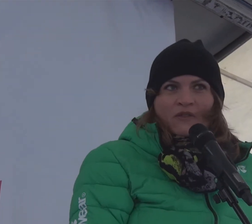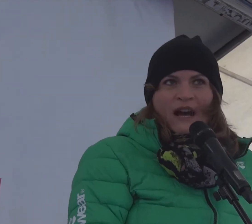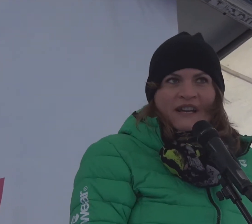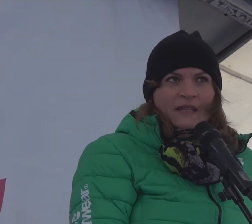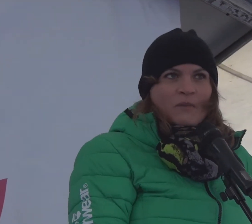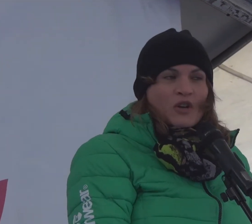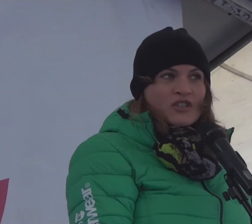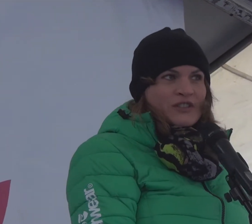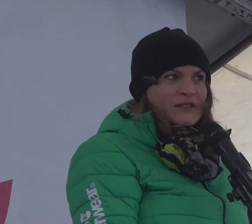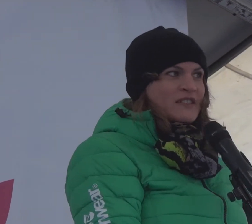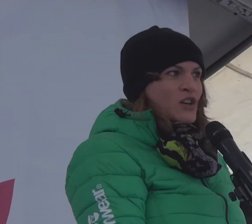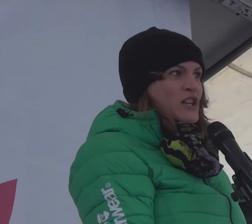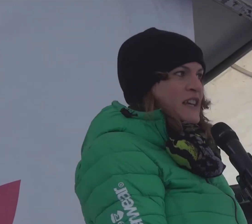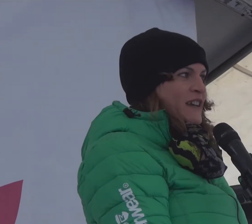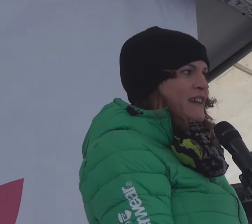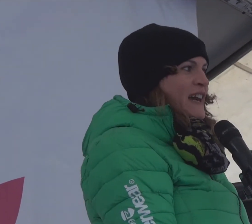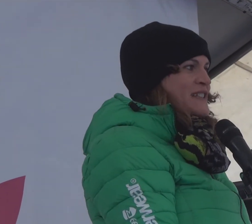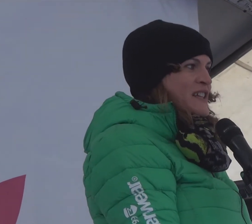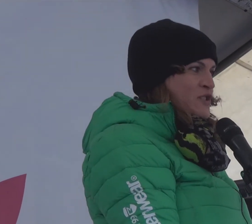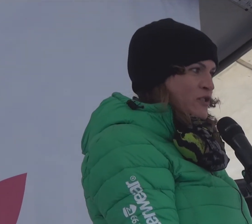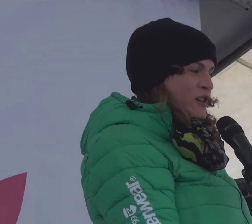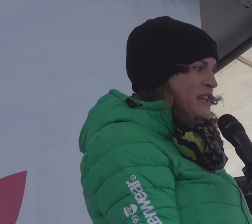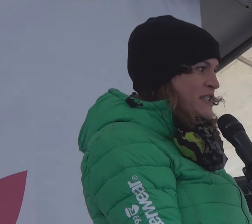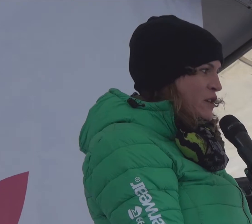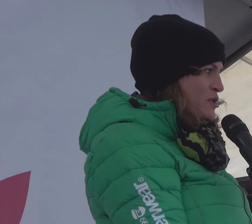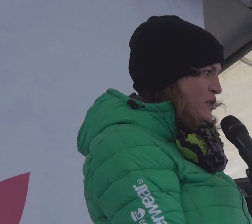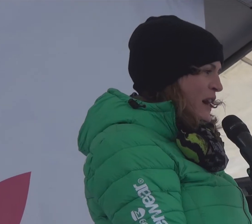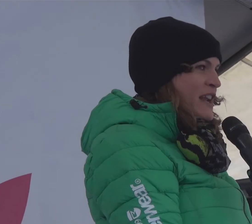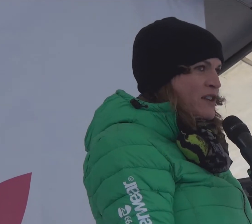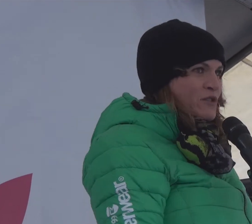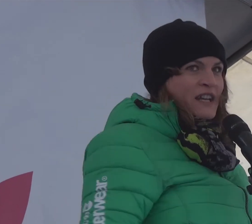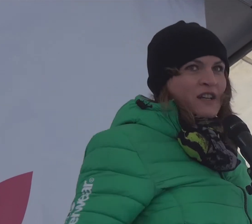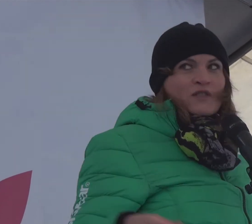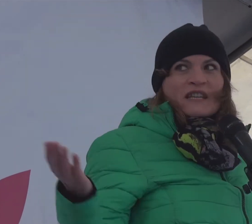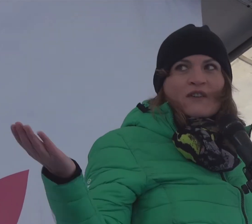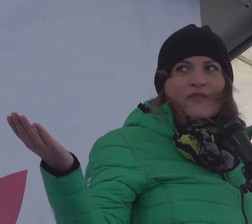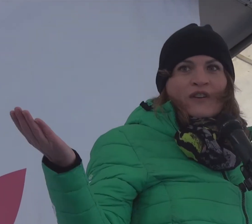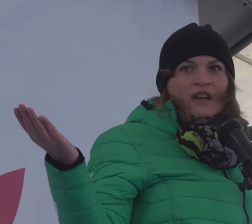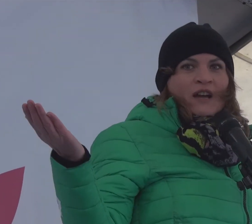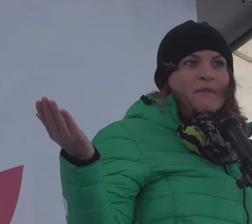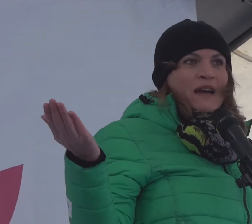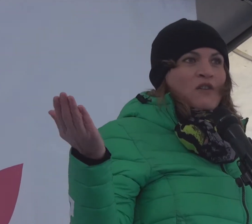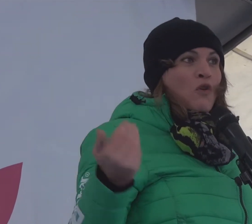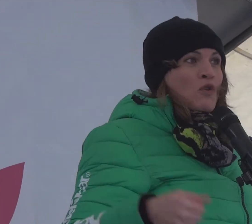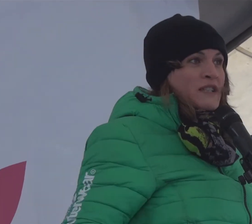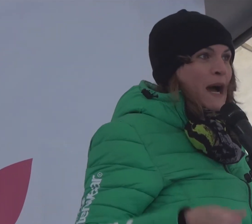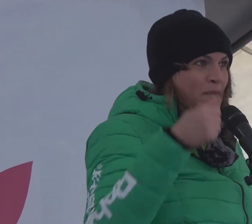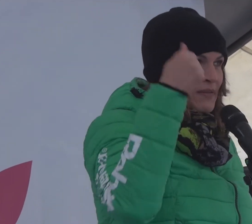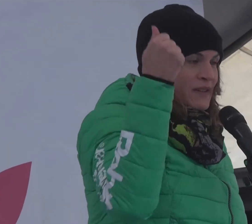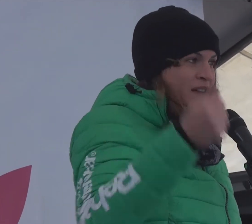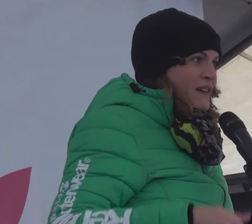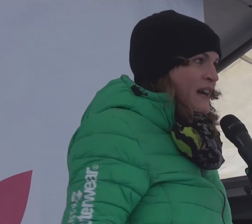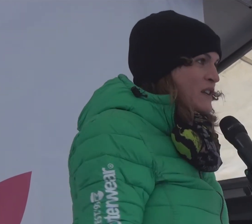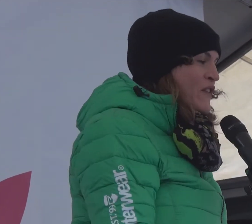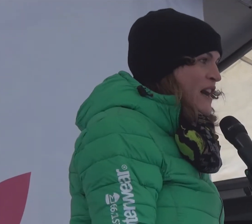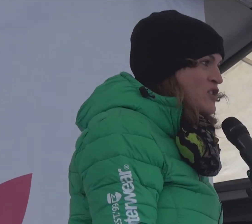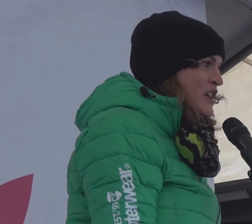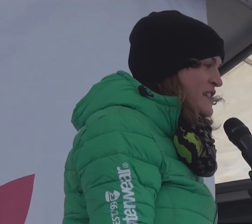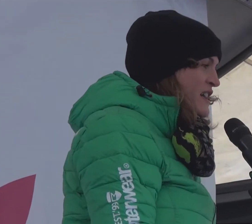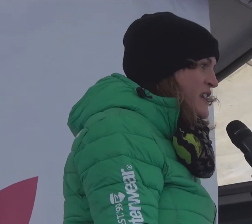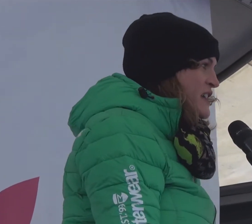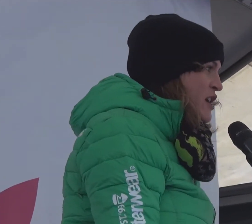Bonn William Rising München ist heute ganz interkulturell und inklusiv. Mein Hut ab an